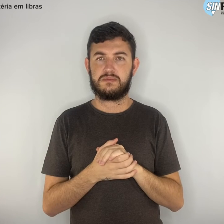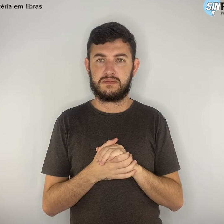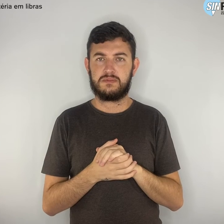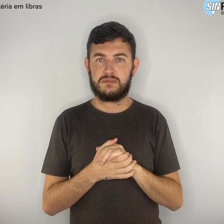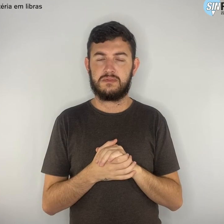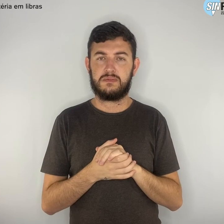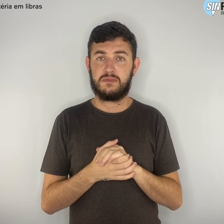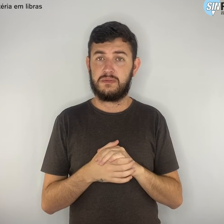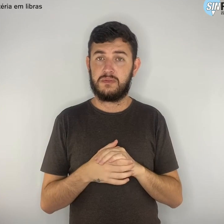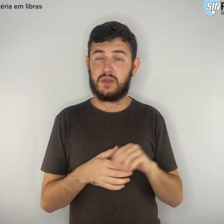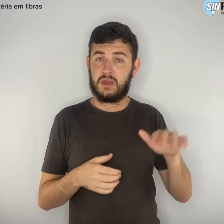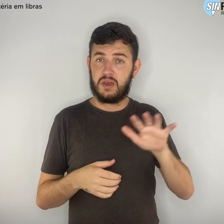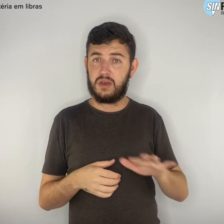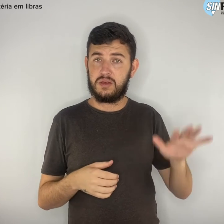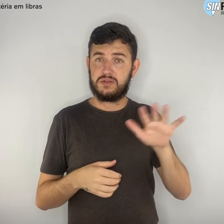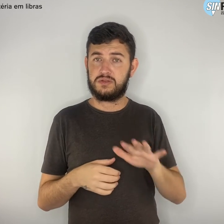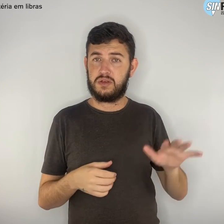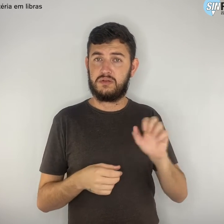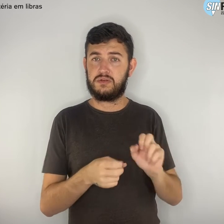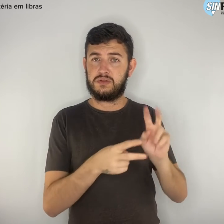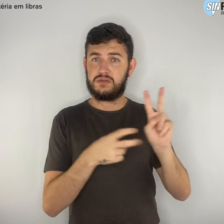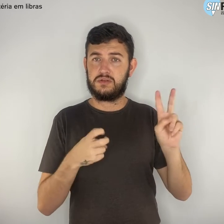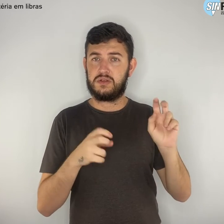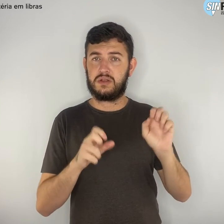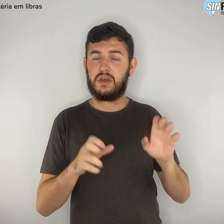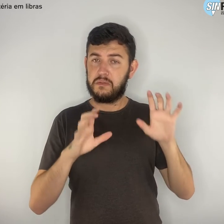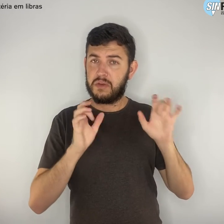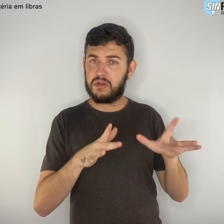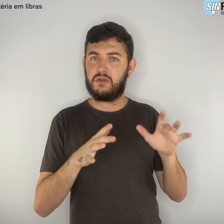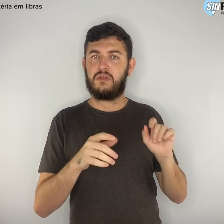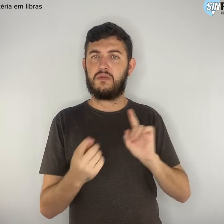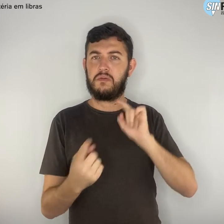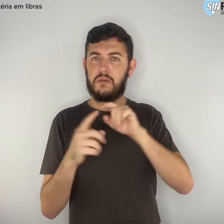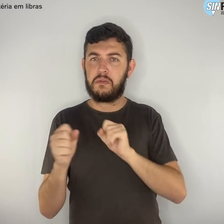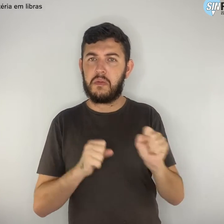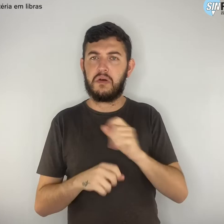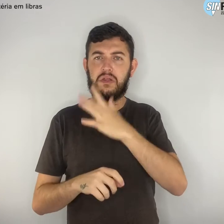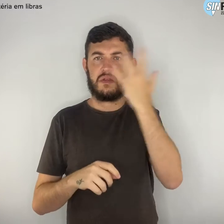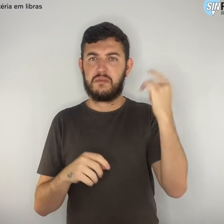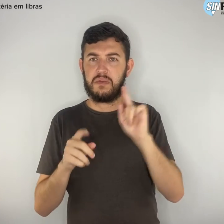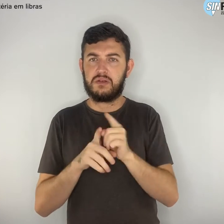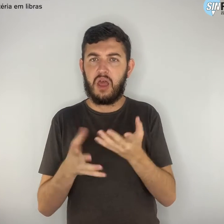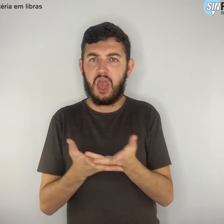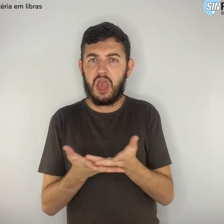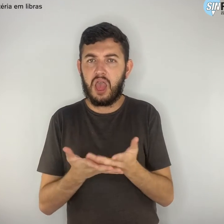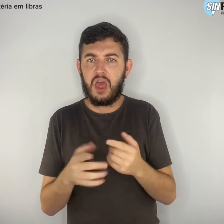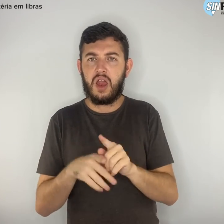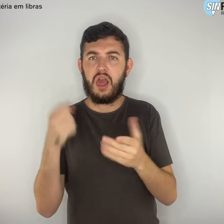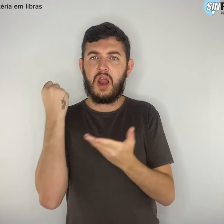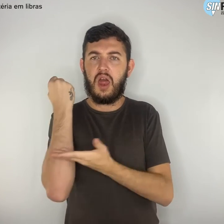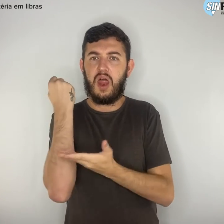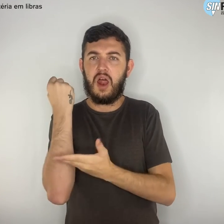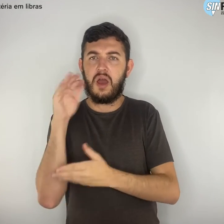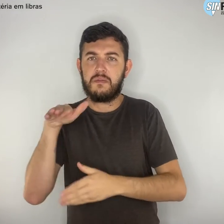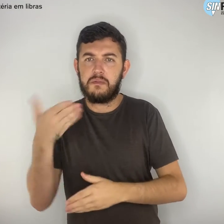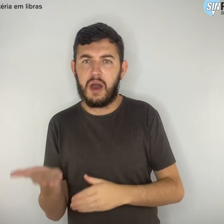terras indígenas nas mãos da grilagem por madeireiros, garimpo ilegal nacional e